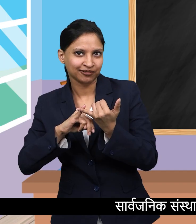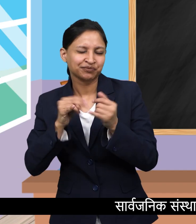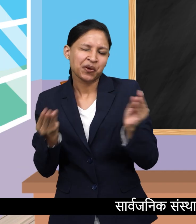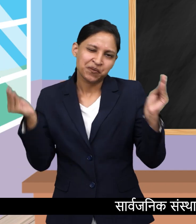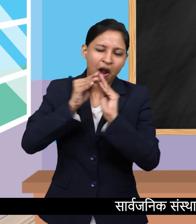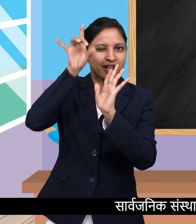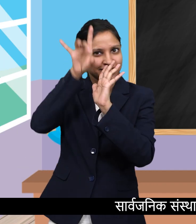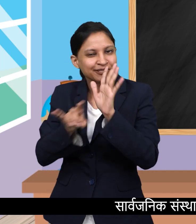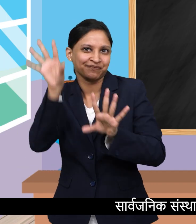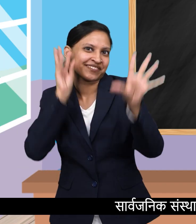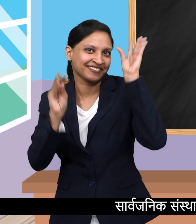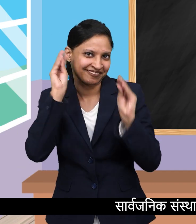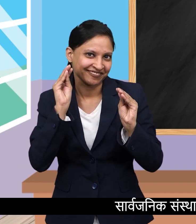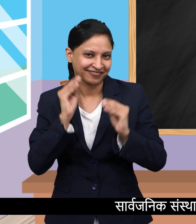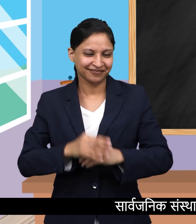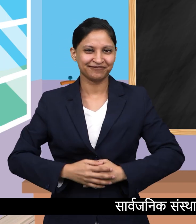हैं।